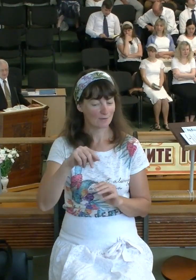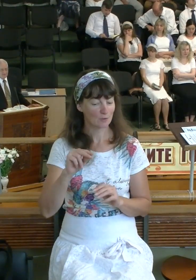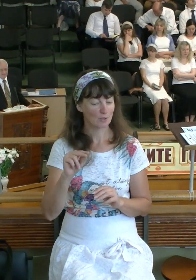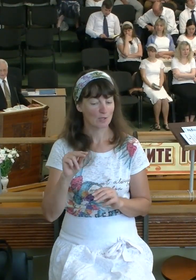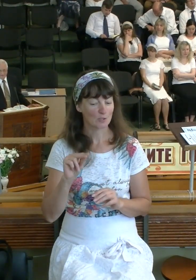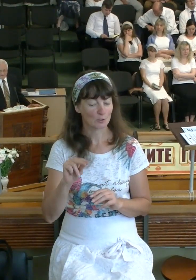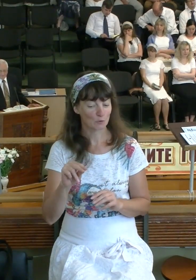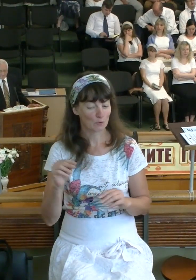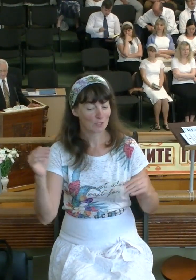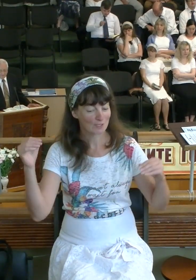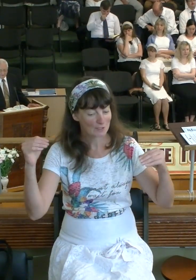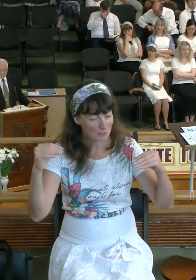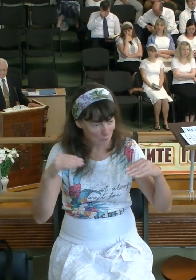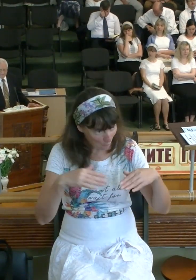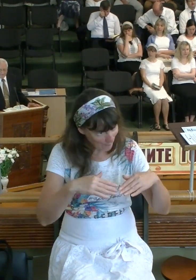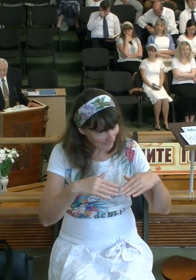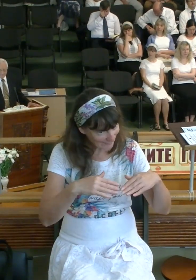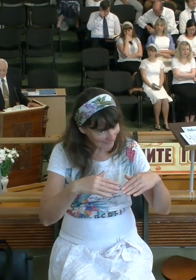собраны,